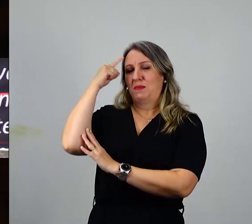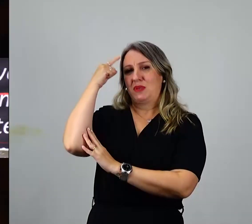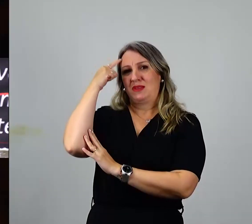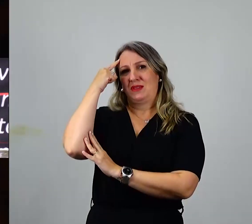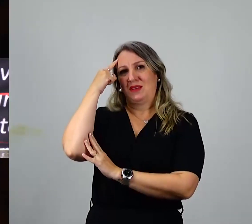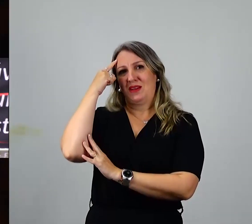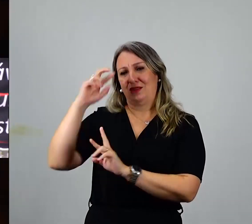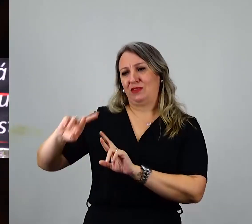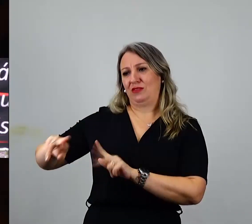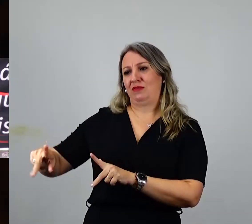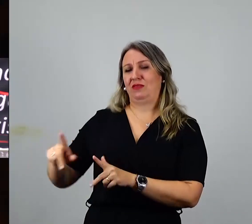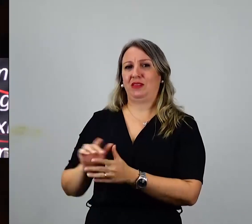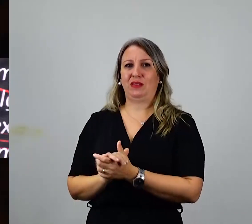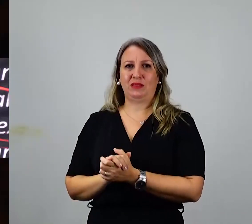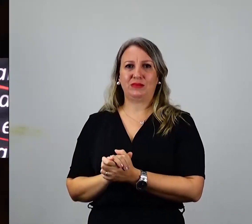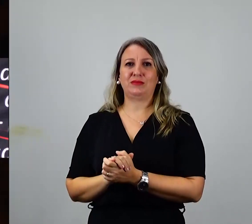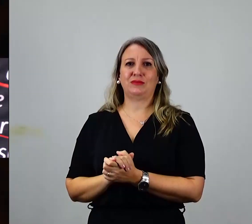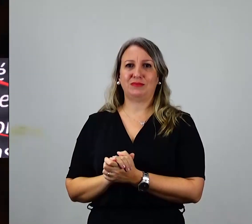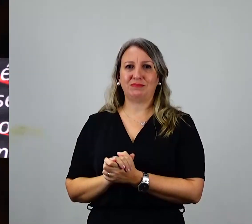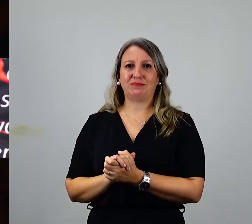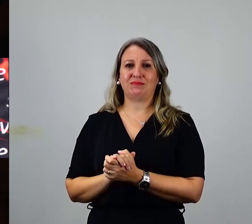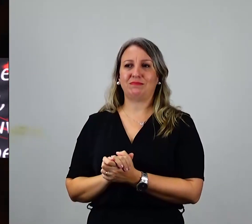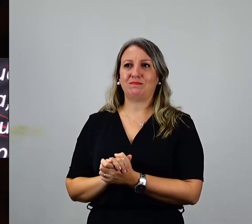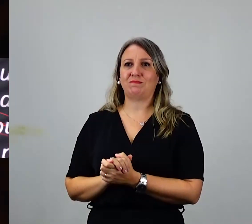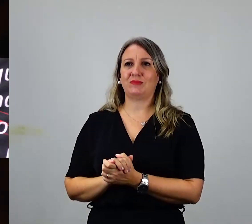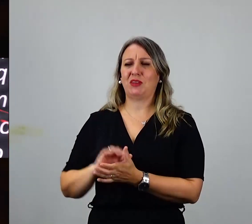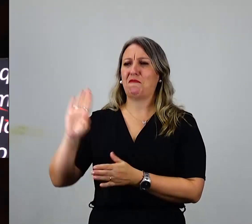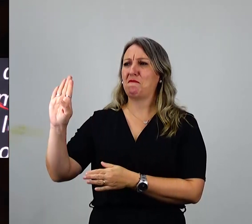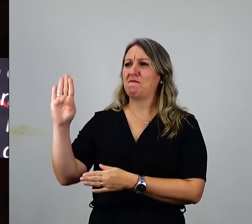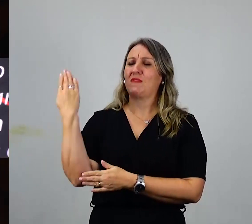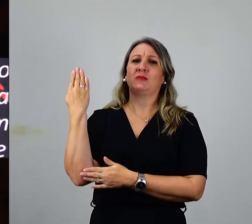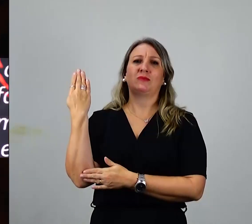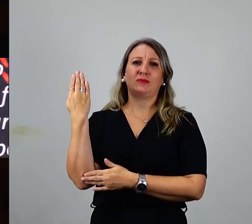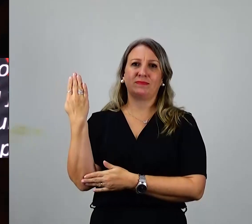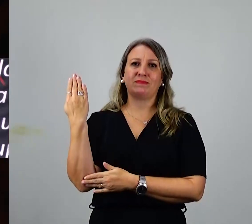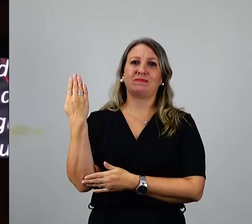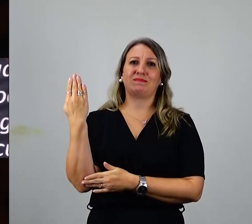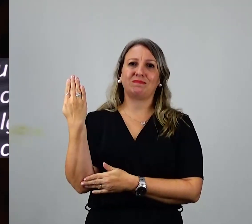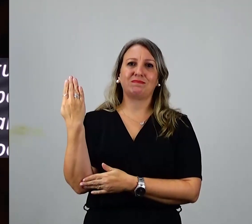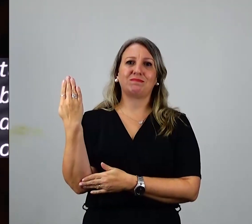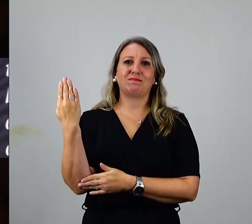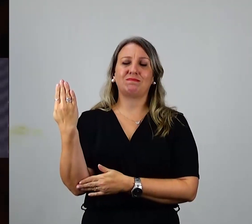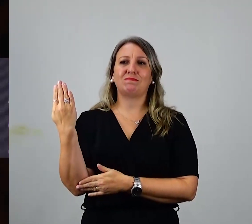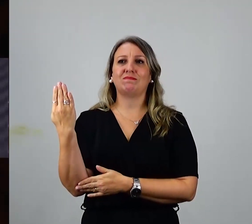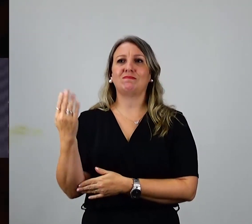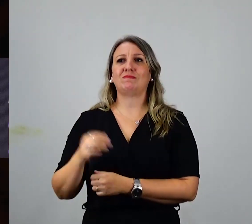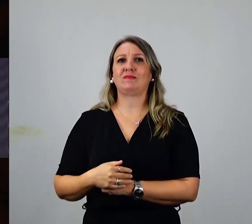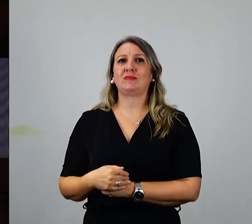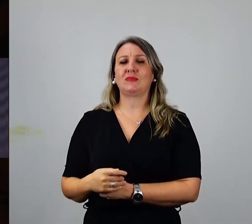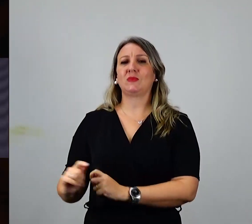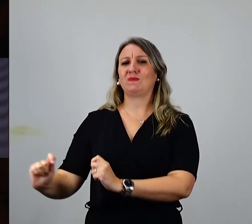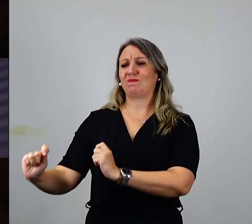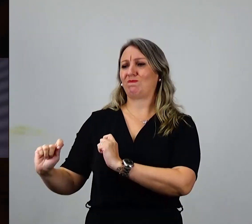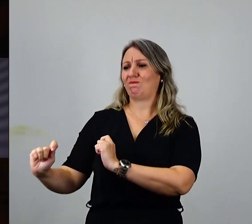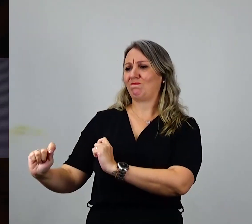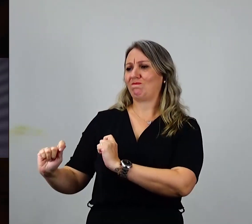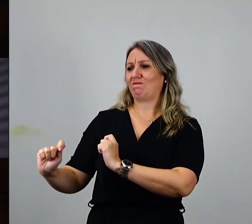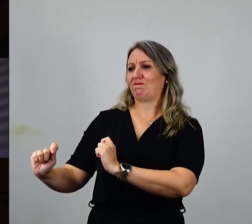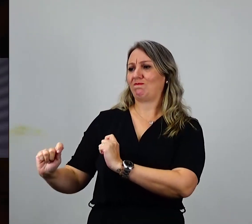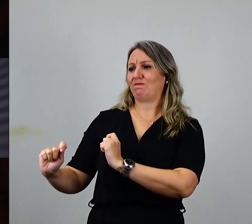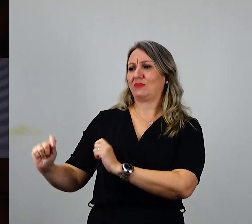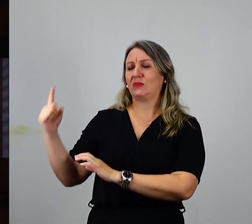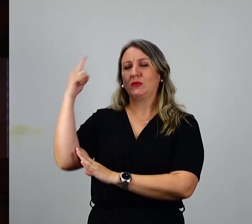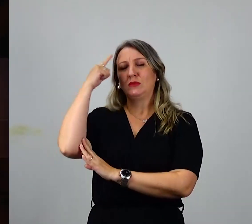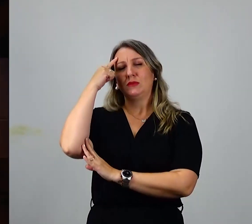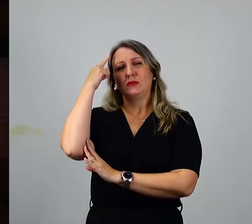engana. Ele nos leva a ter pensamentos e nos faz pensar que